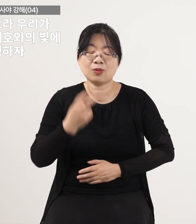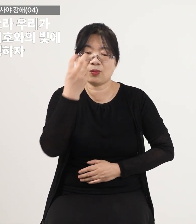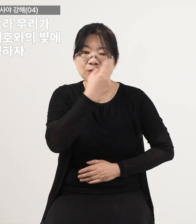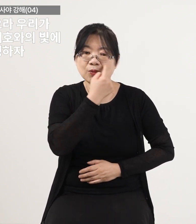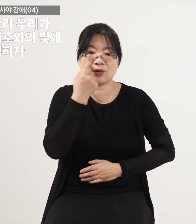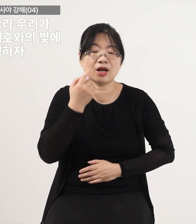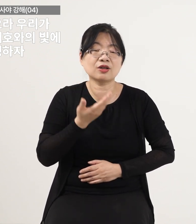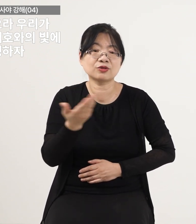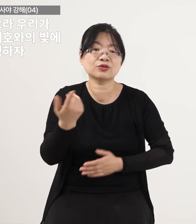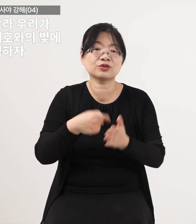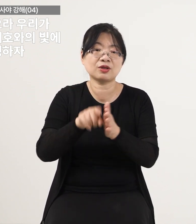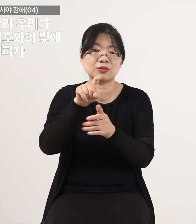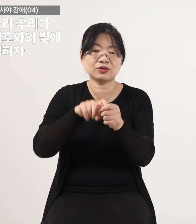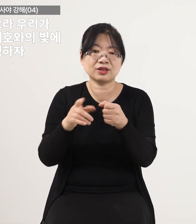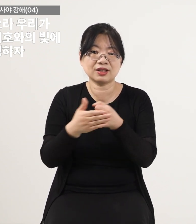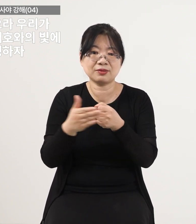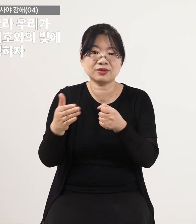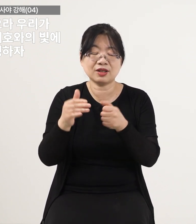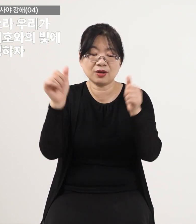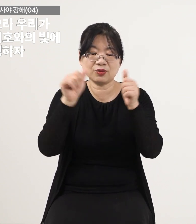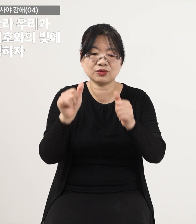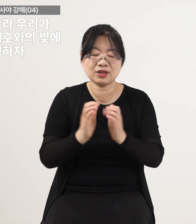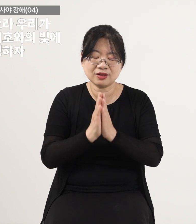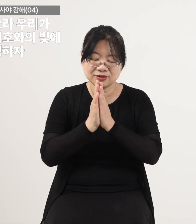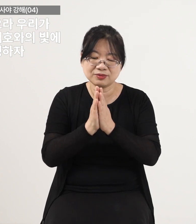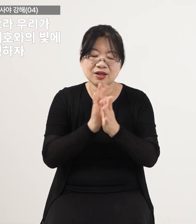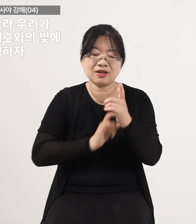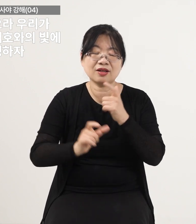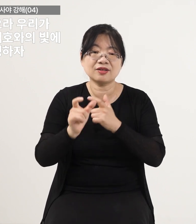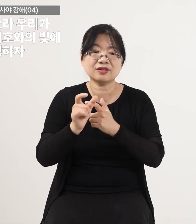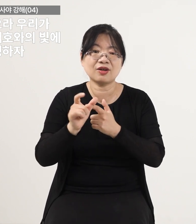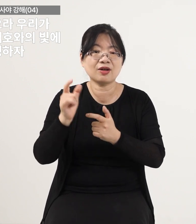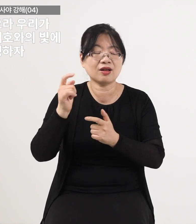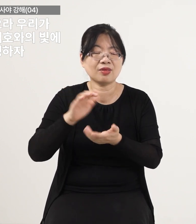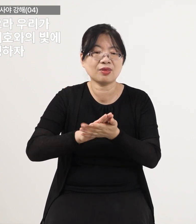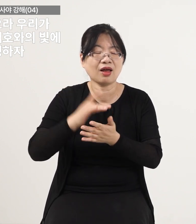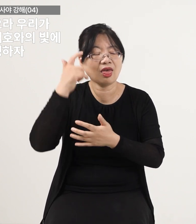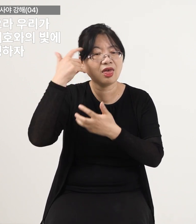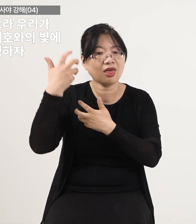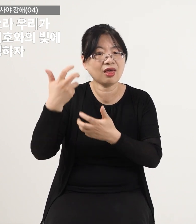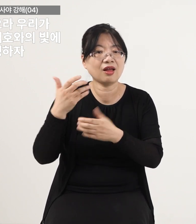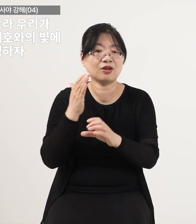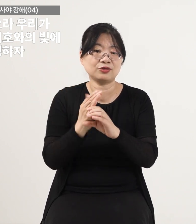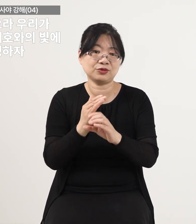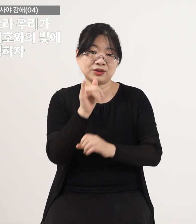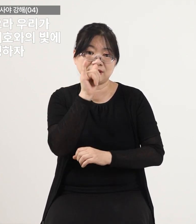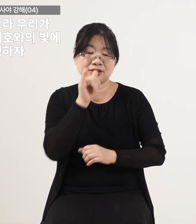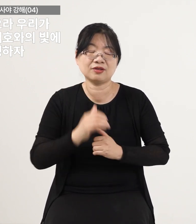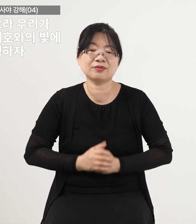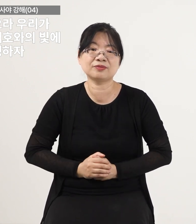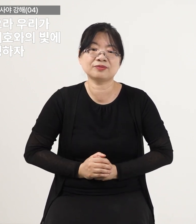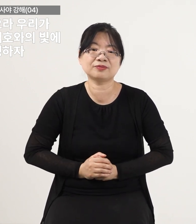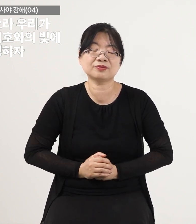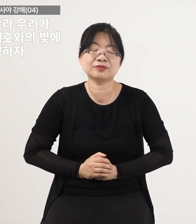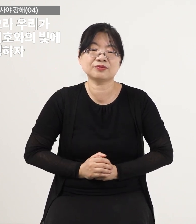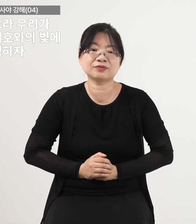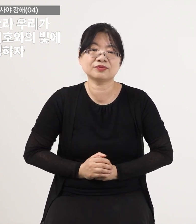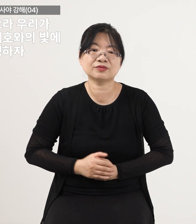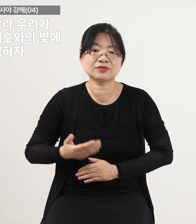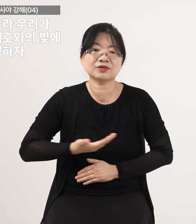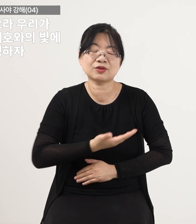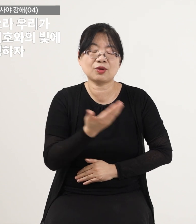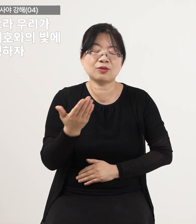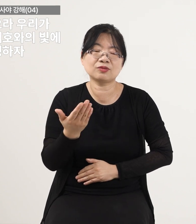보장시키고 하기 위해서 우상 숭배에 더 열광적으로 빠지게 되어 있습니다. 여러분,